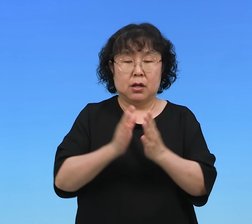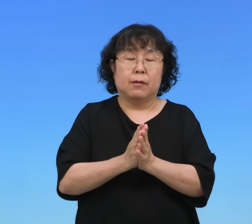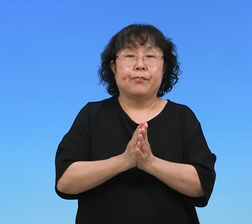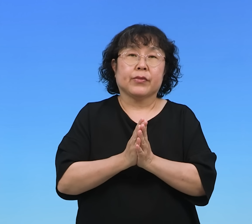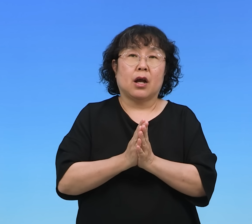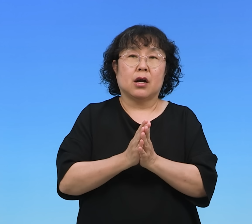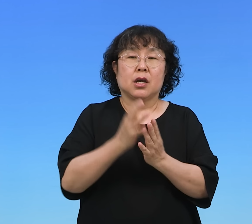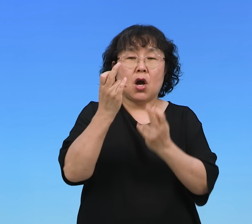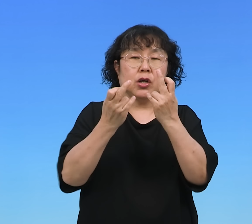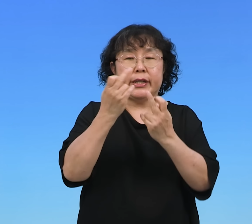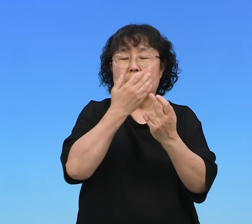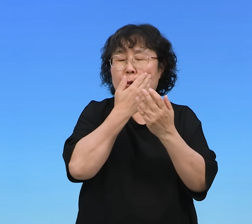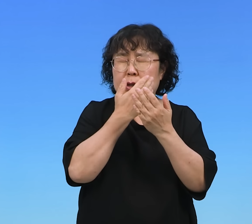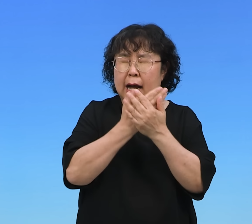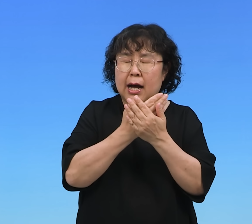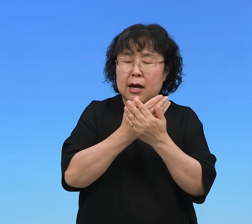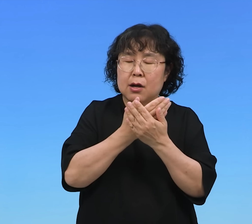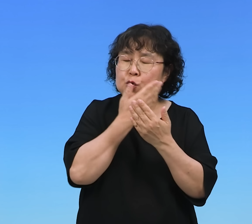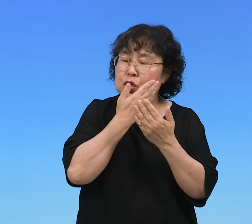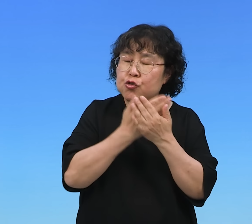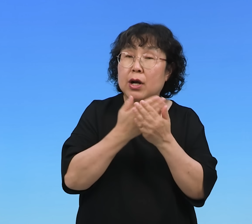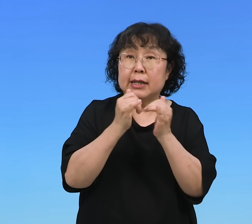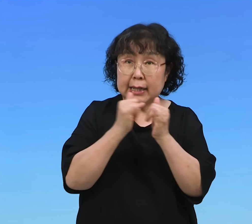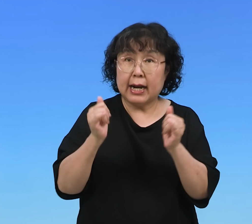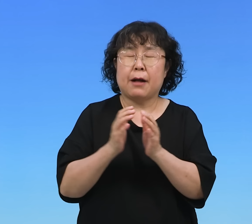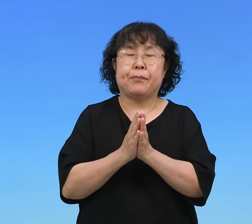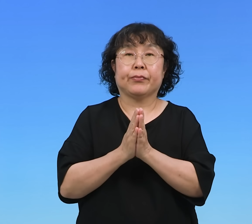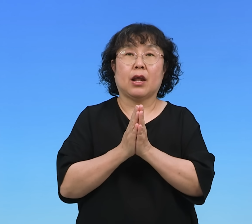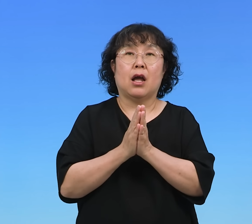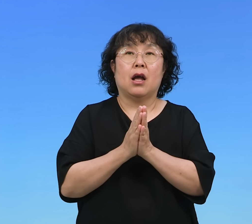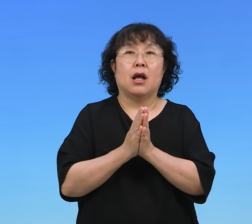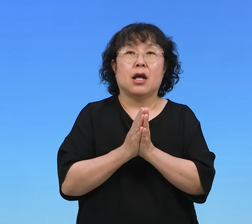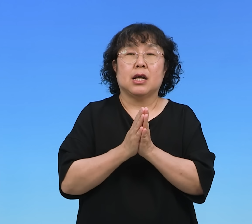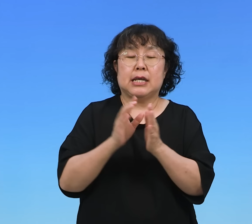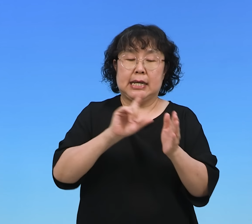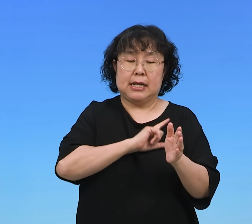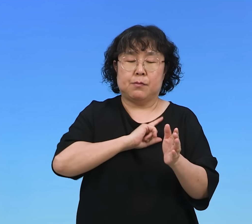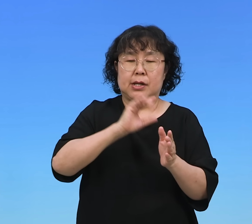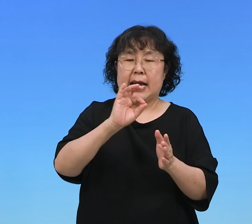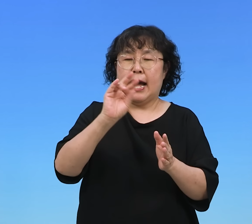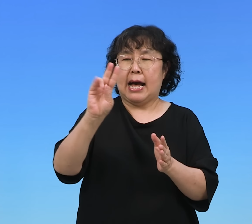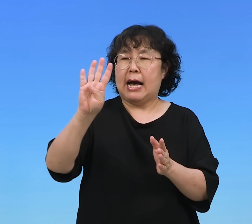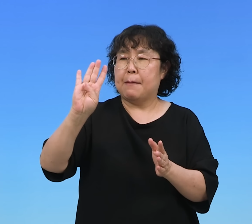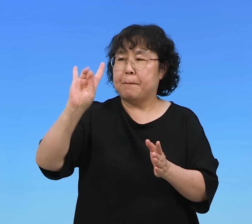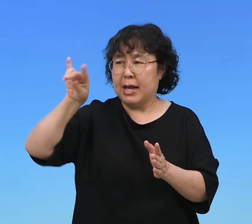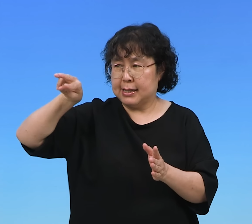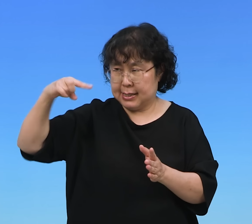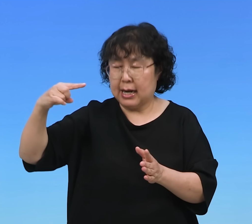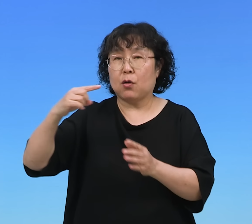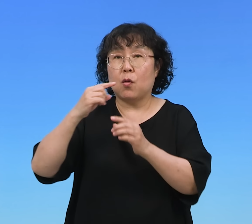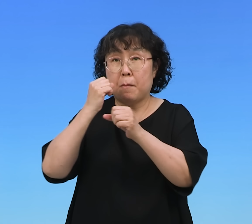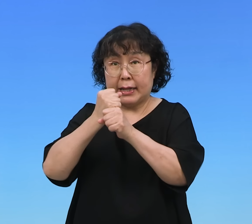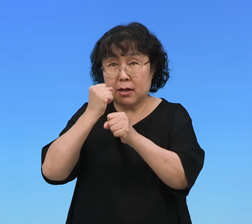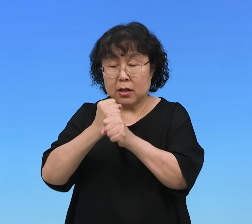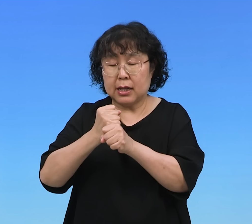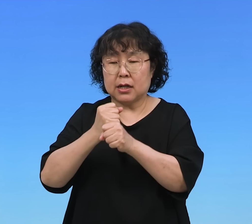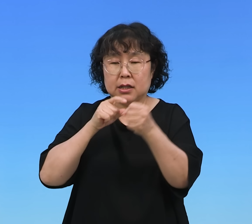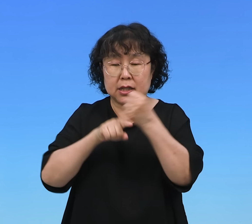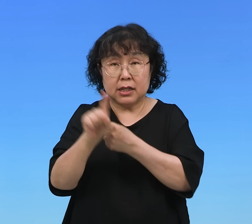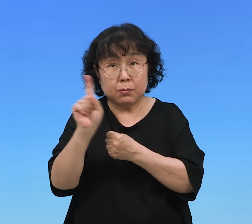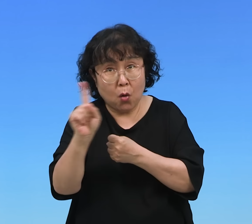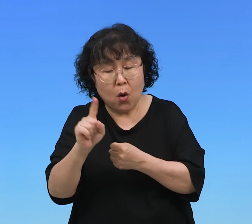귀중한 자라 그의 어머니가 이름하여 이르되 야베스라 하였으니 이는 내가 수고로 낳았다